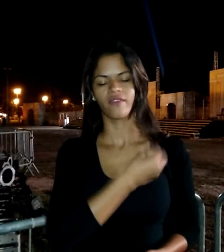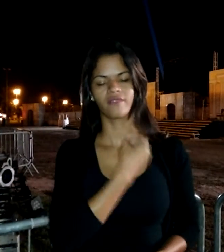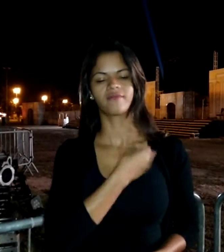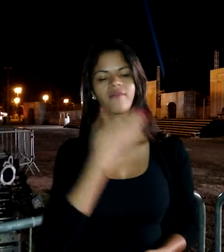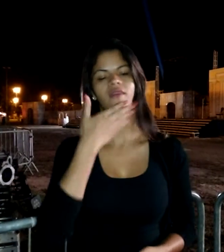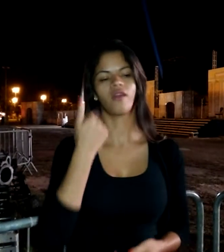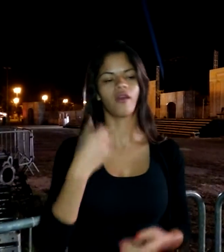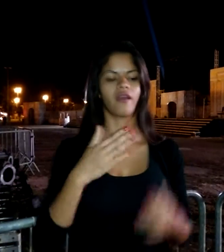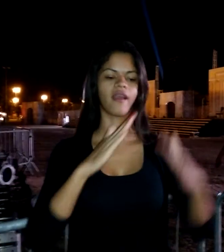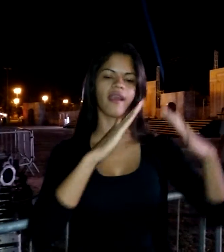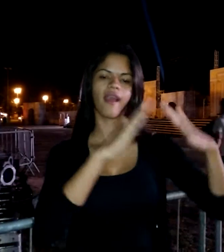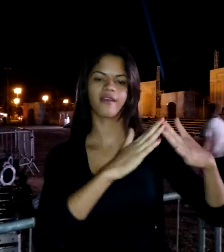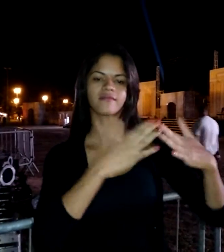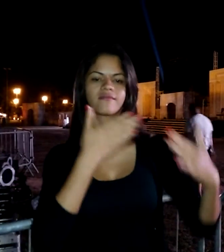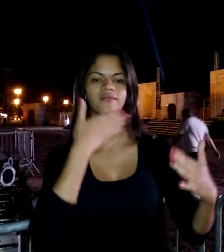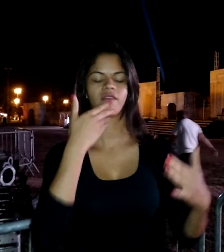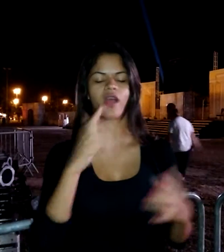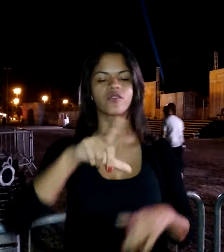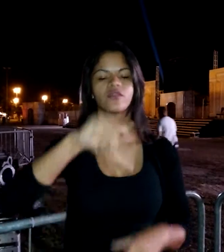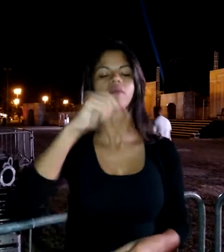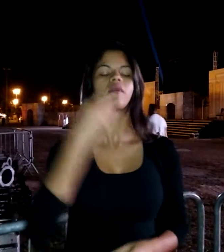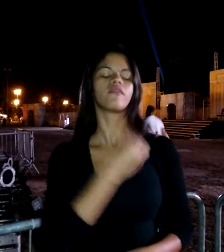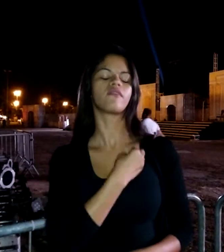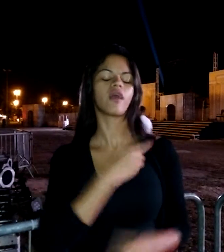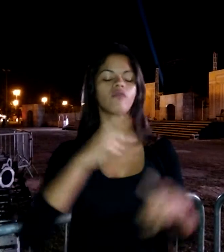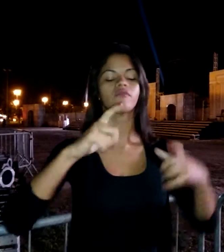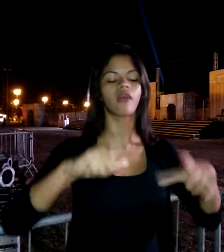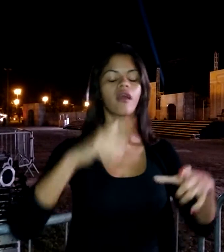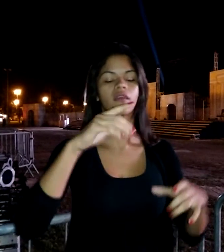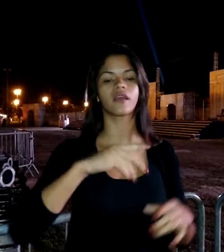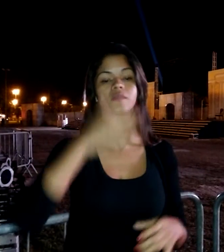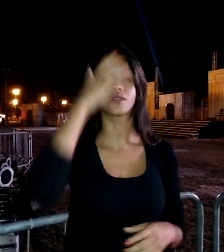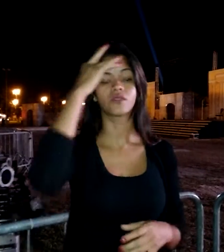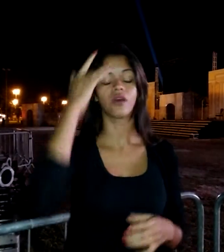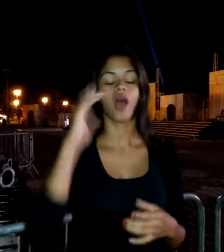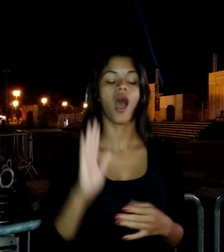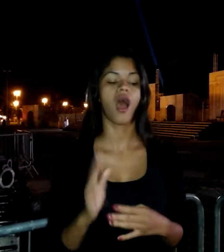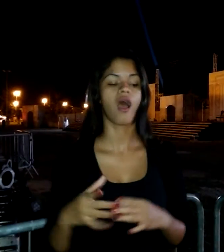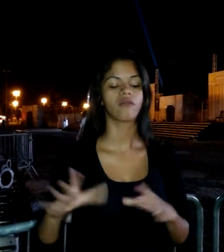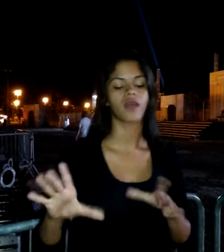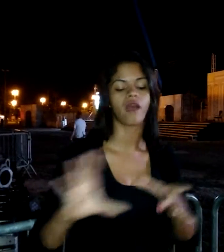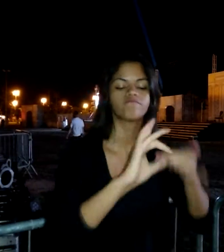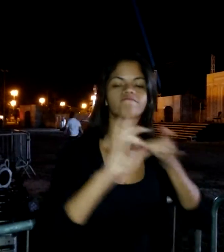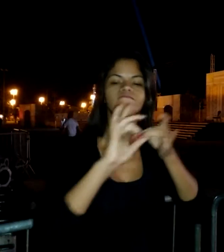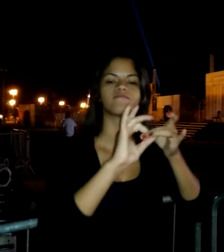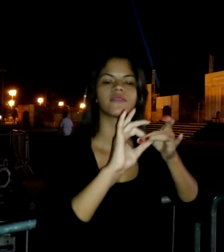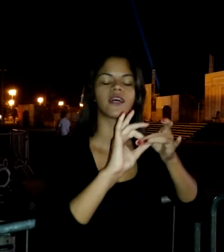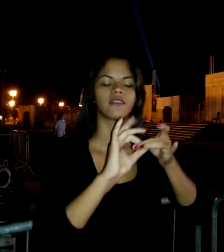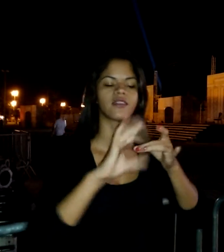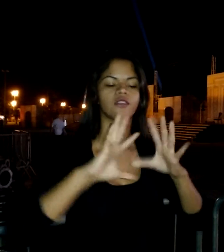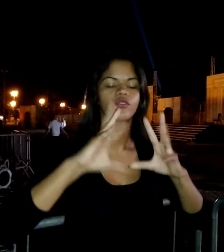Escolhemos para viver um lugar onde eu sou sempre que faz parte de nossas paisagens. O turismo